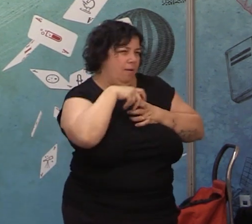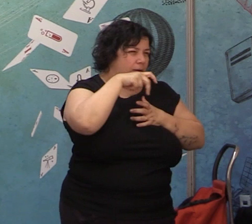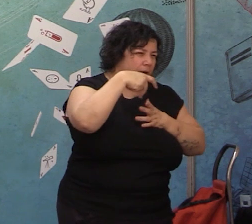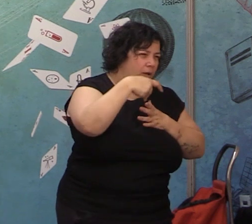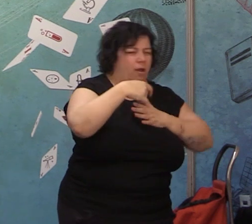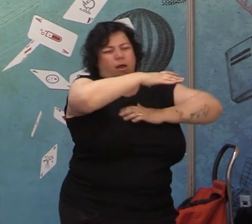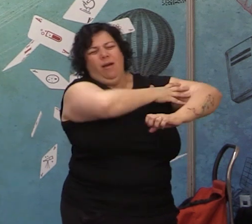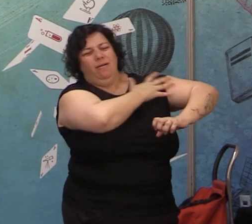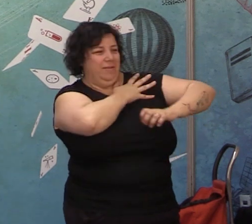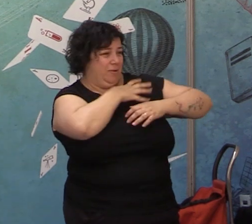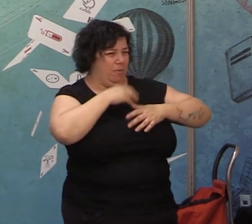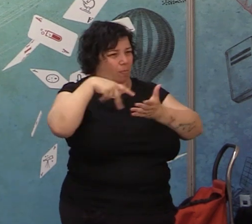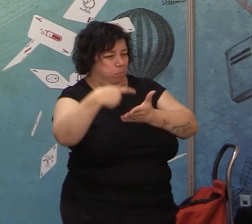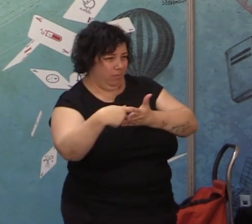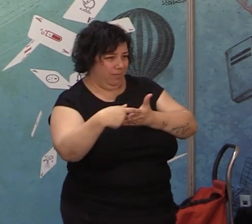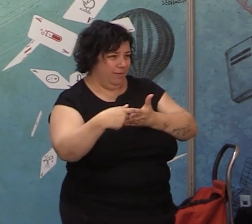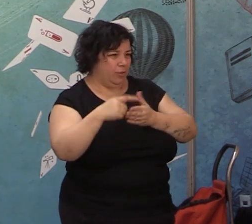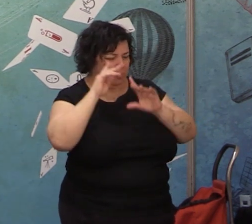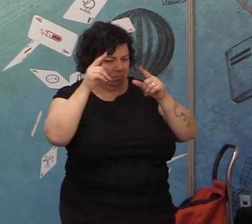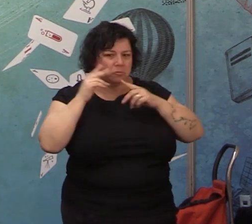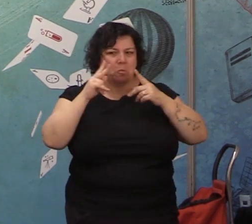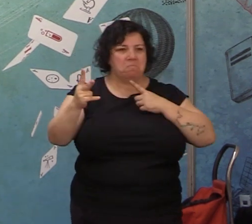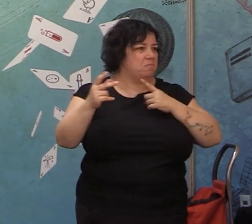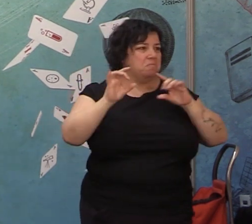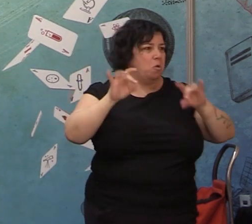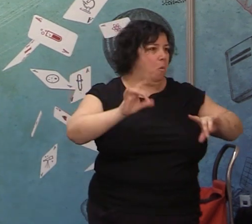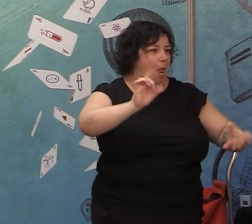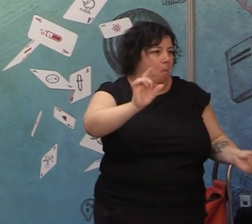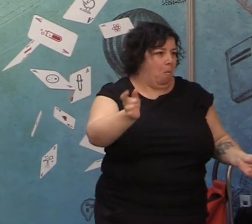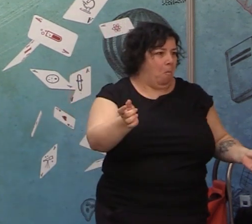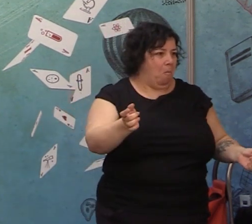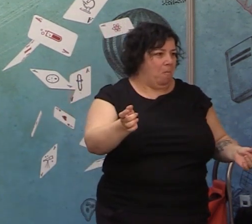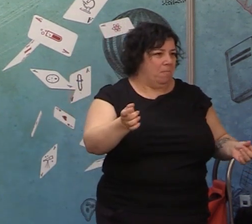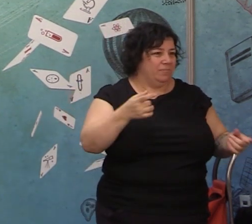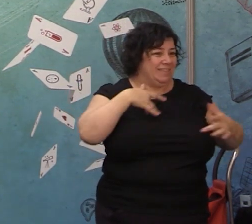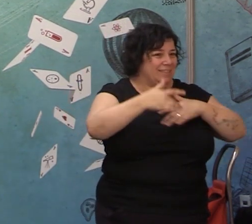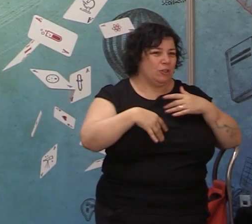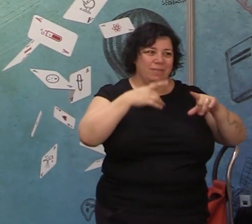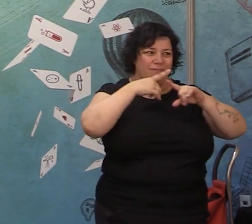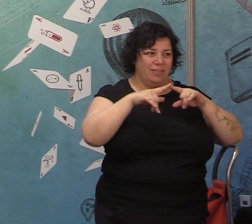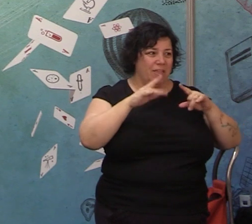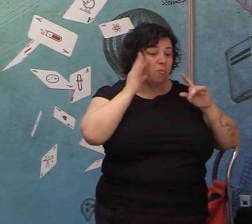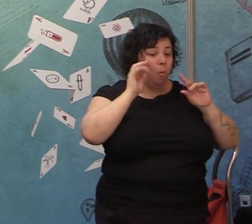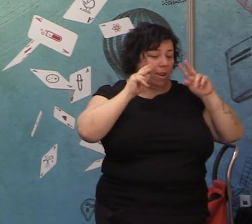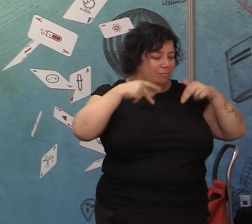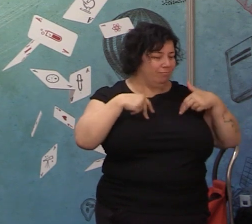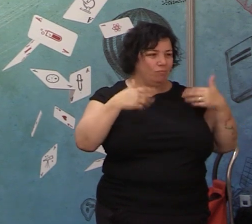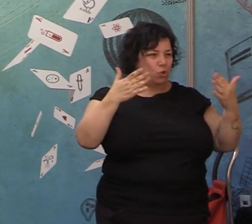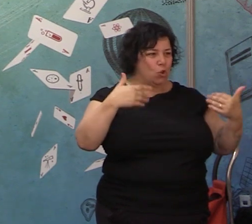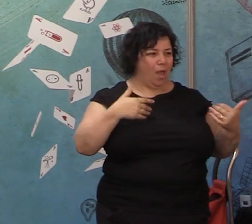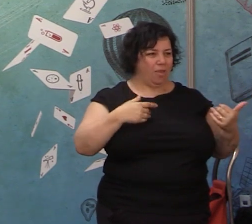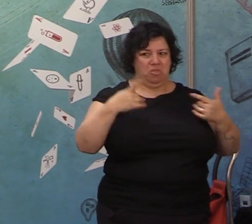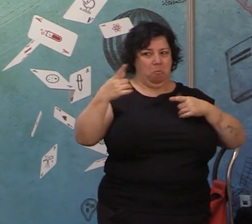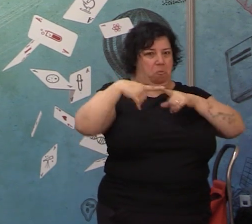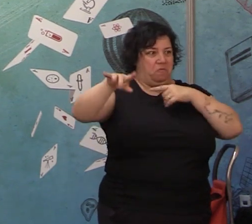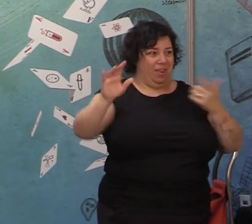el brazo. Pues claro, las mujeres muchas veces no tienen esa percepción. Y